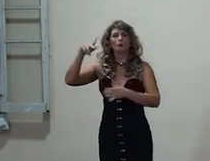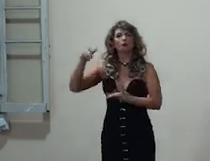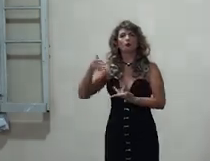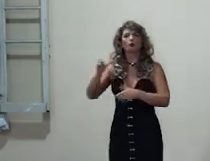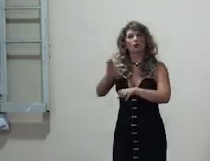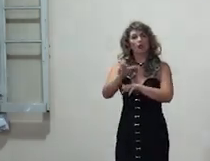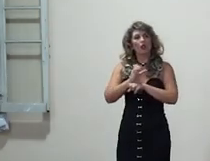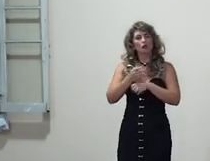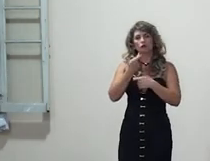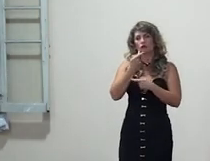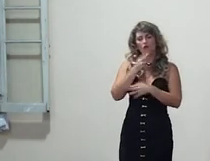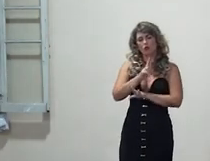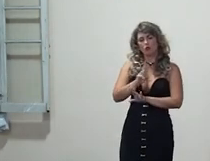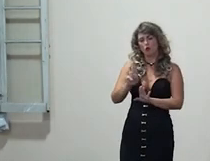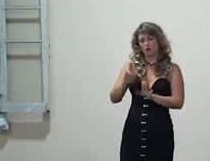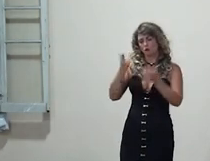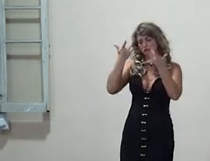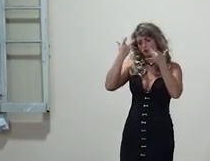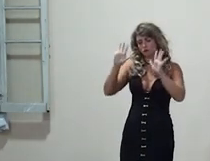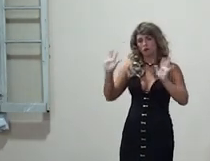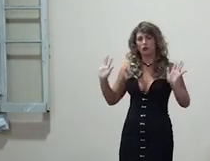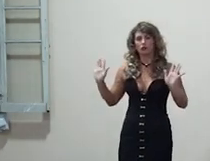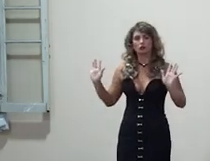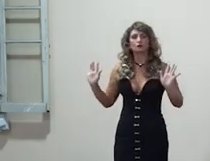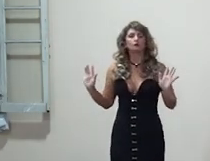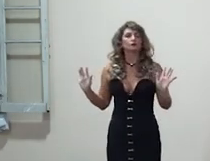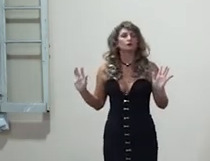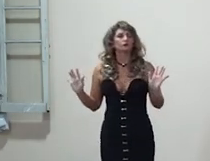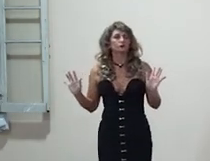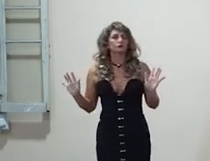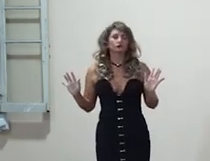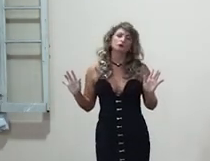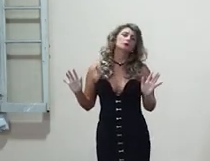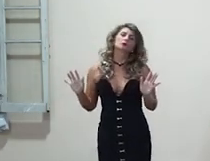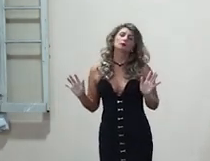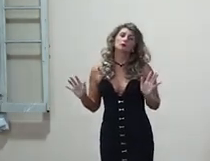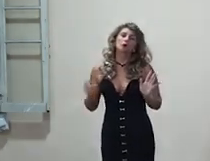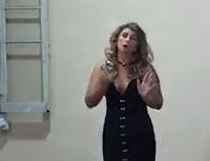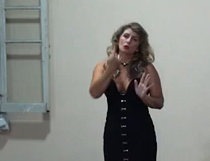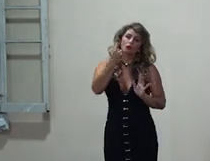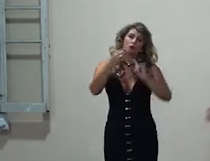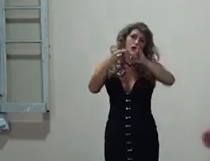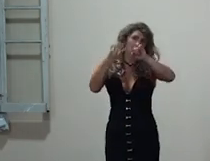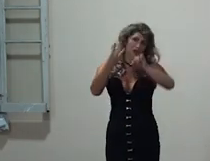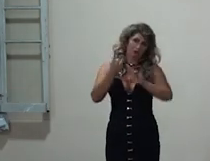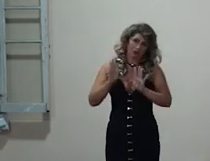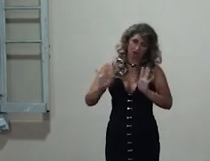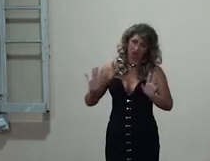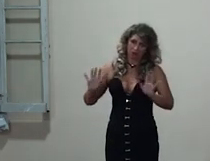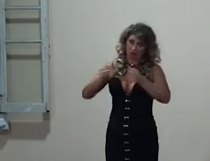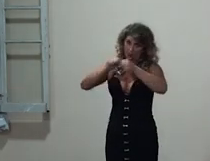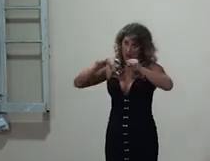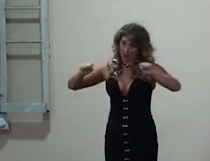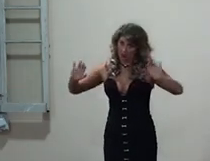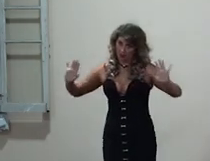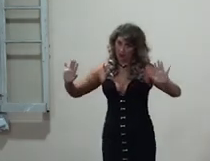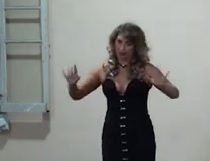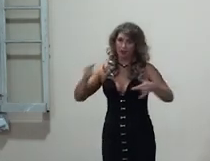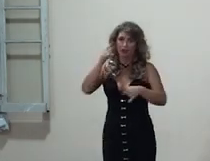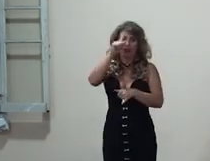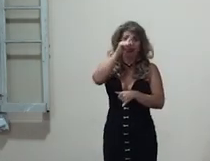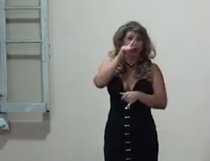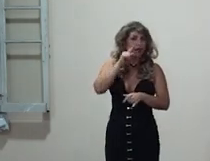crédito, que eu não vou dizer o nome, porque não é o caso, né? Mas uma das três daquelas, a Mara